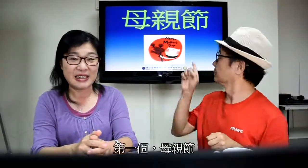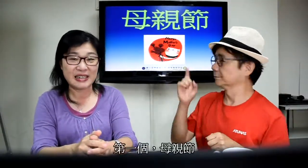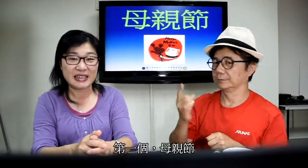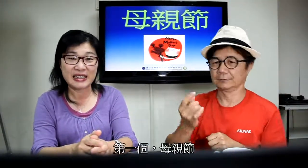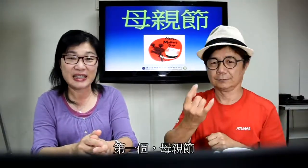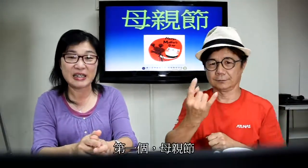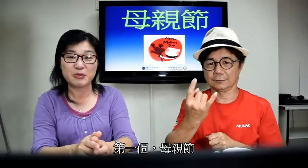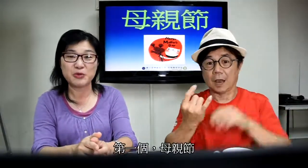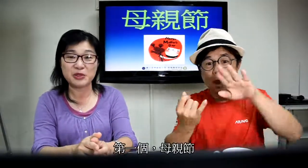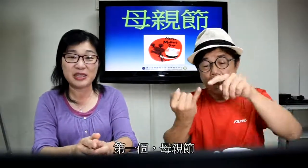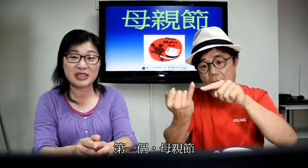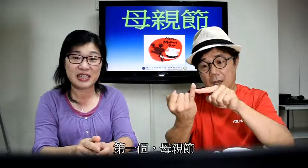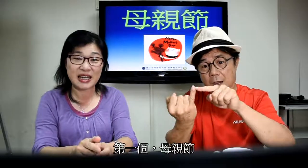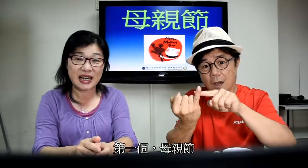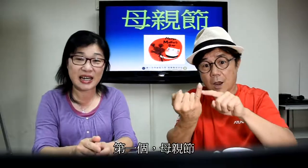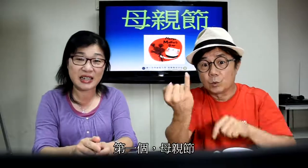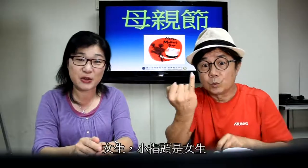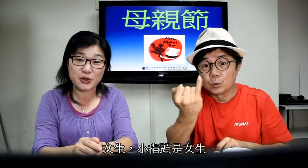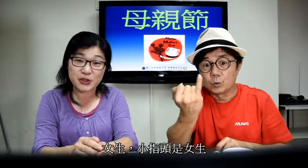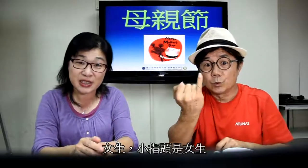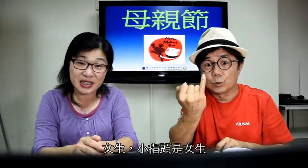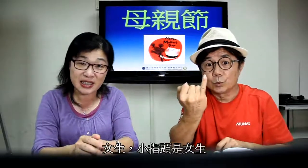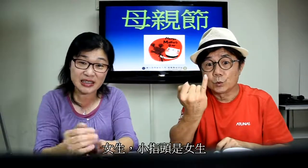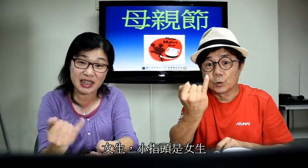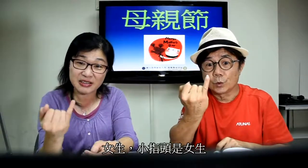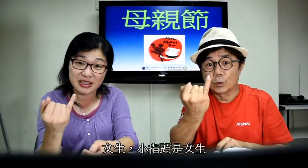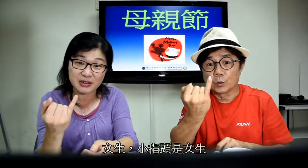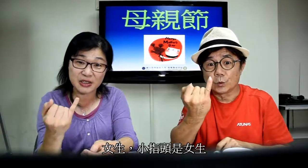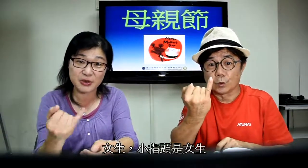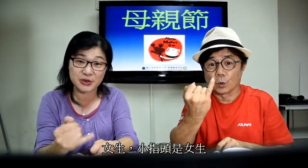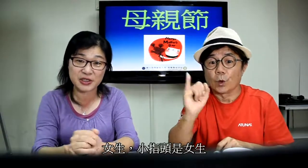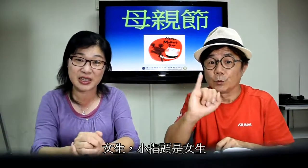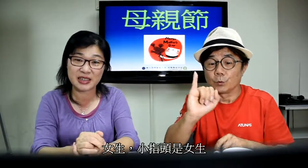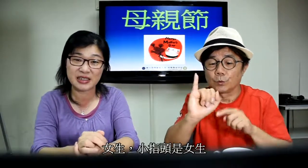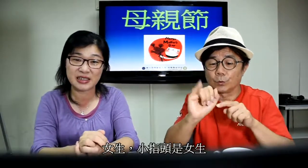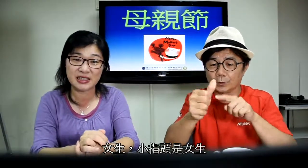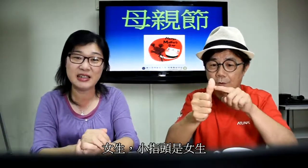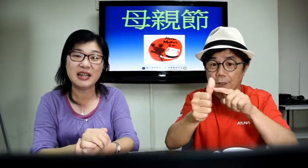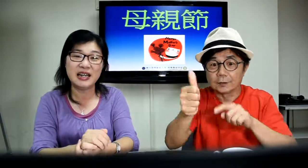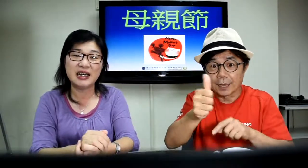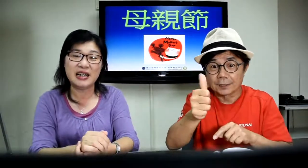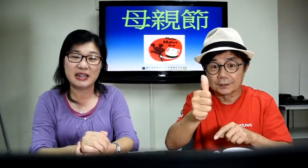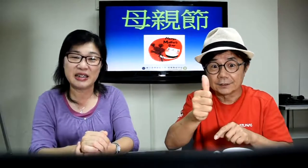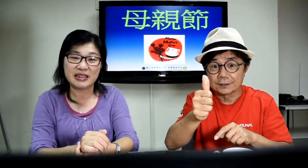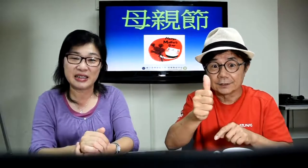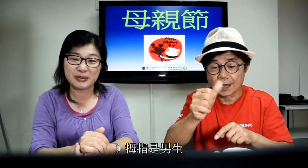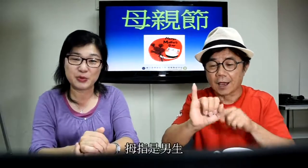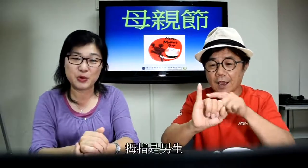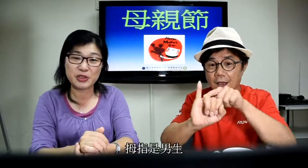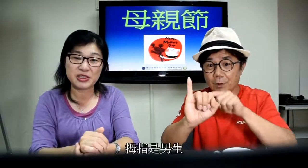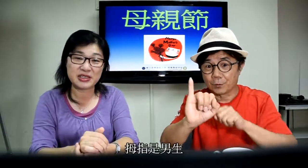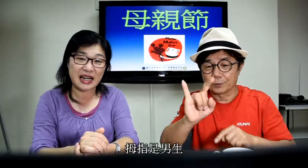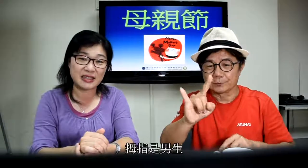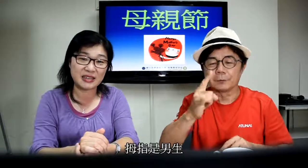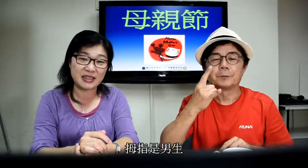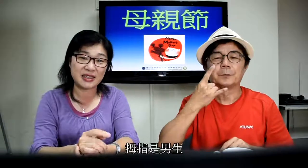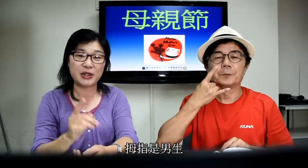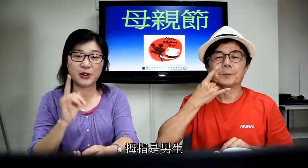第一个，母亲节，女生，小指头是女生，拇指是男生，